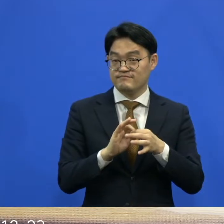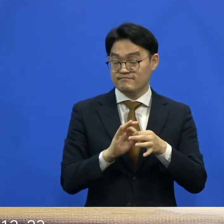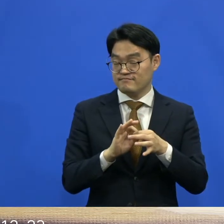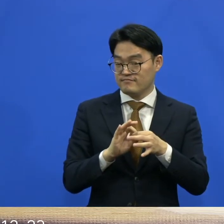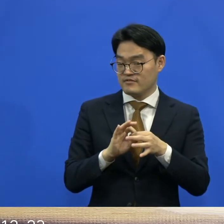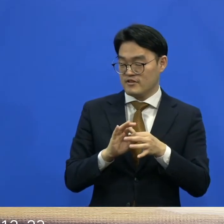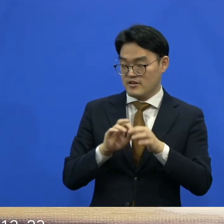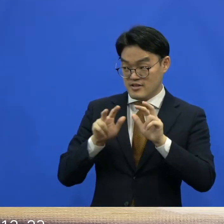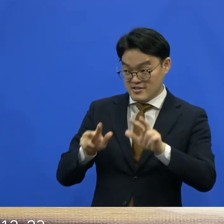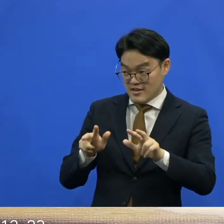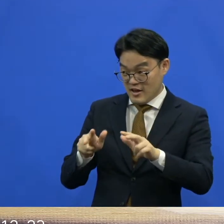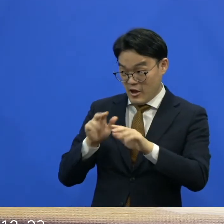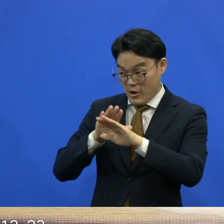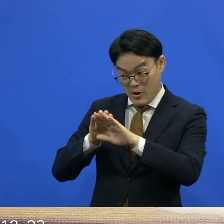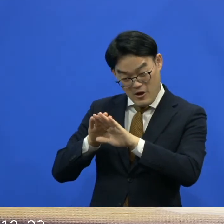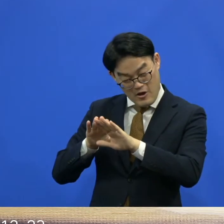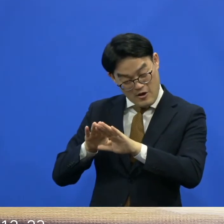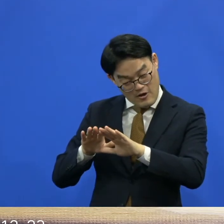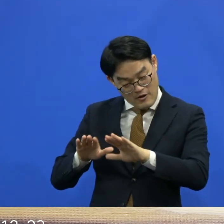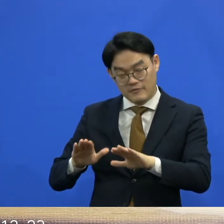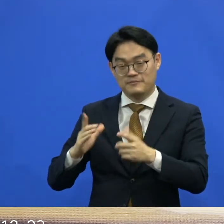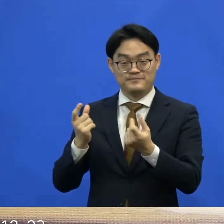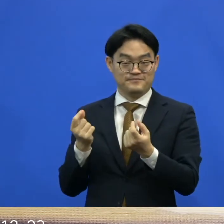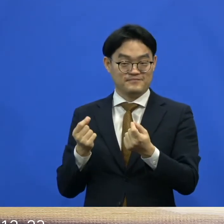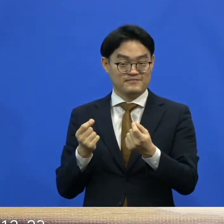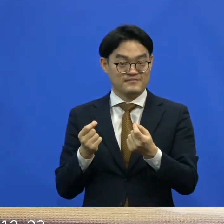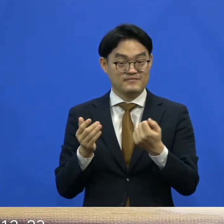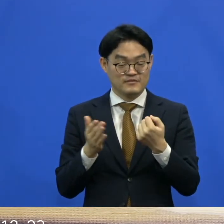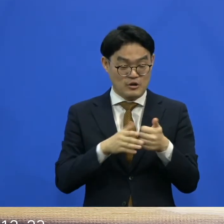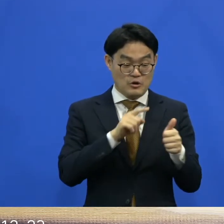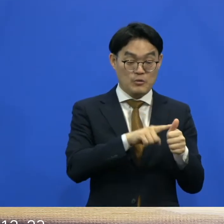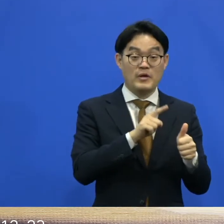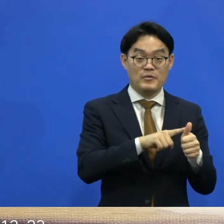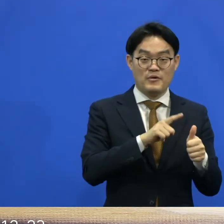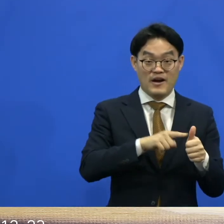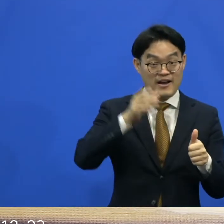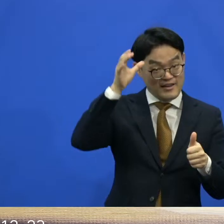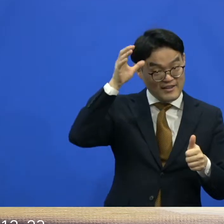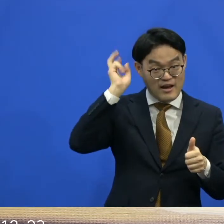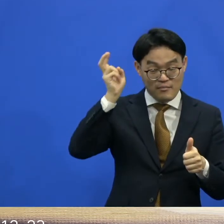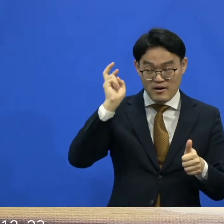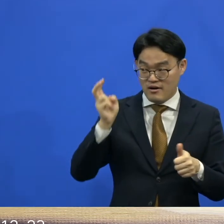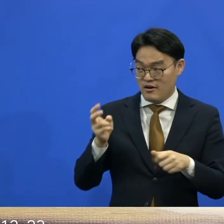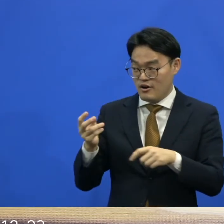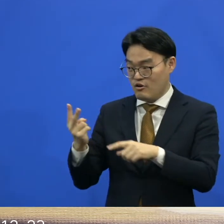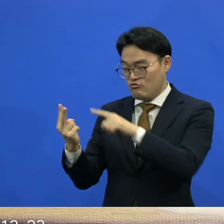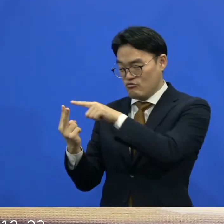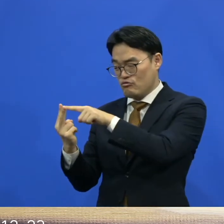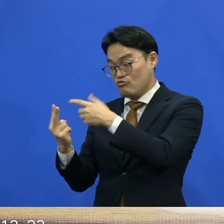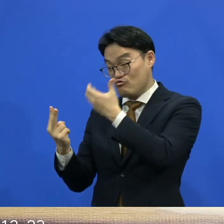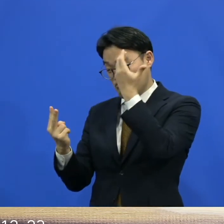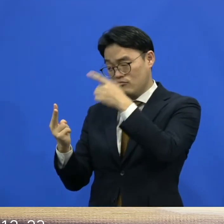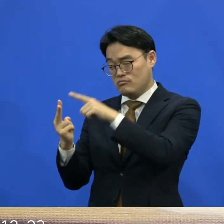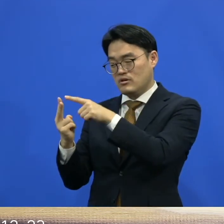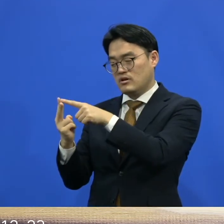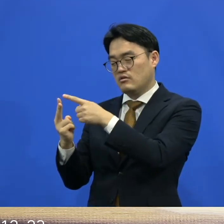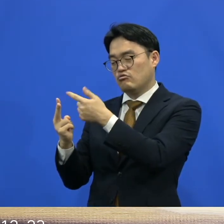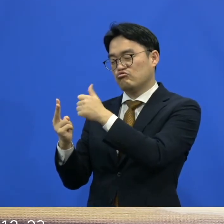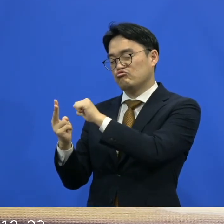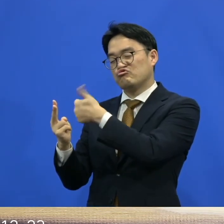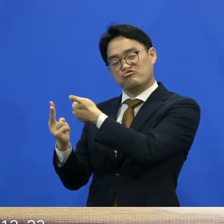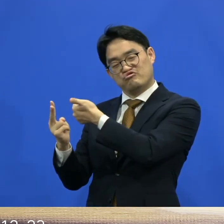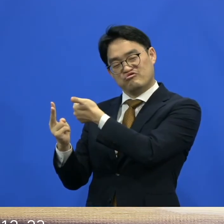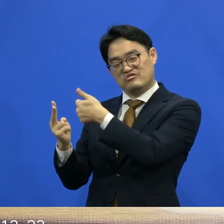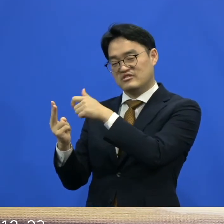요셉은 기대를 했습니다. 그가 꿈을 해석한 대로 되었고 각본대로 모든 게 돌아가고 있습니다. 자, 이러면 우리는